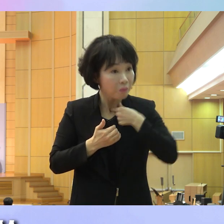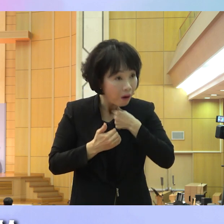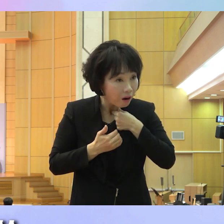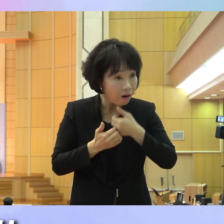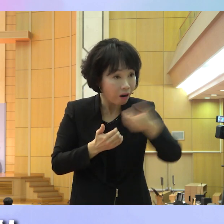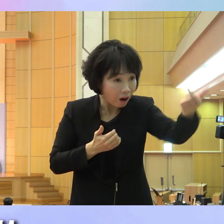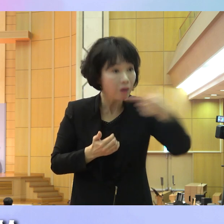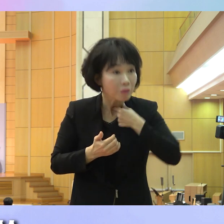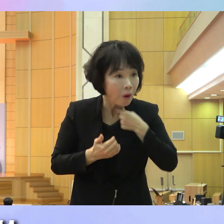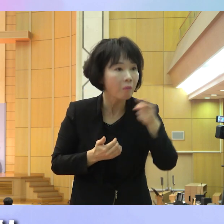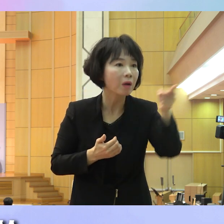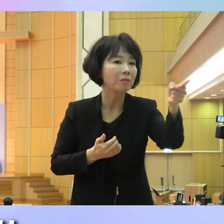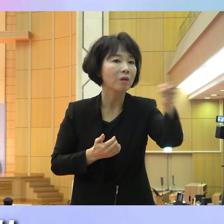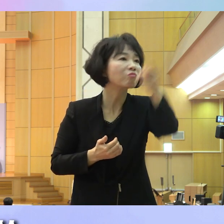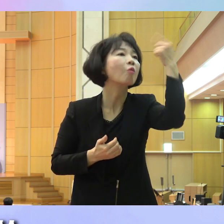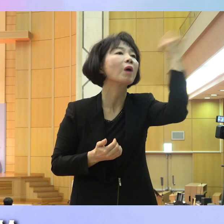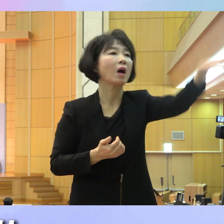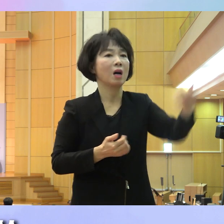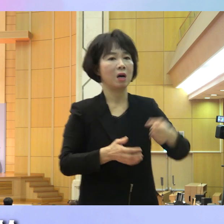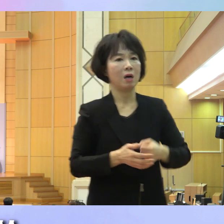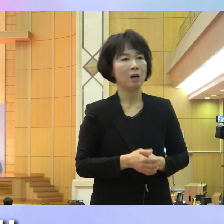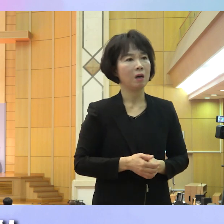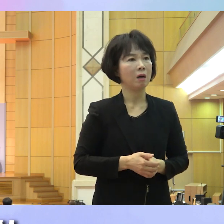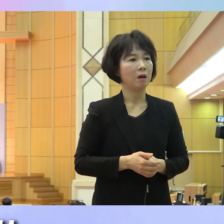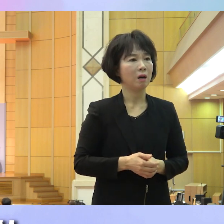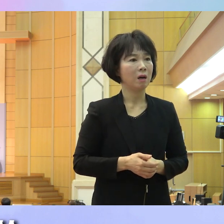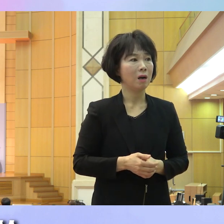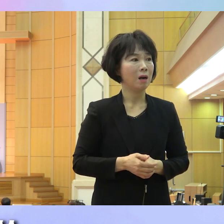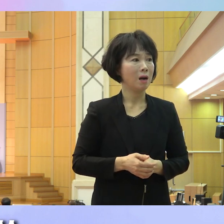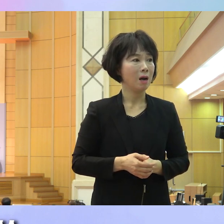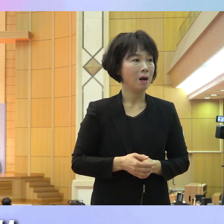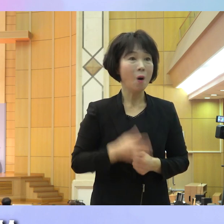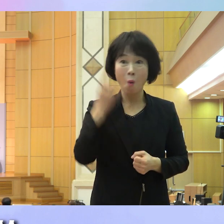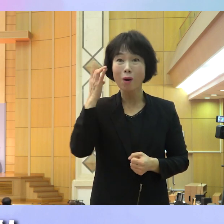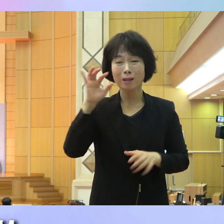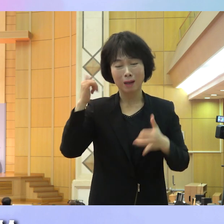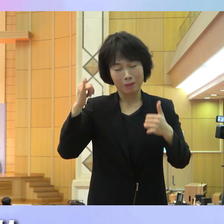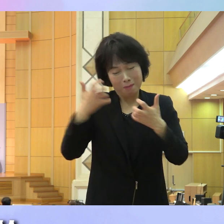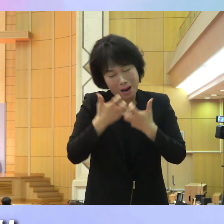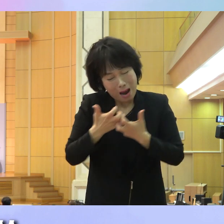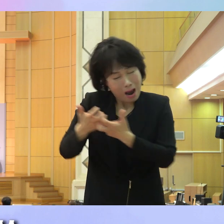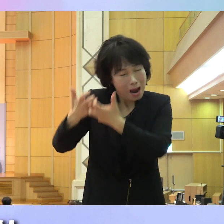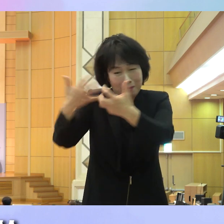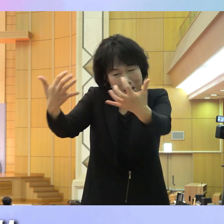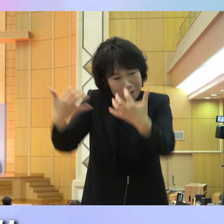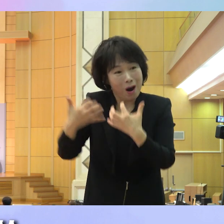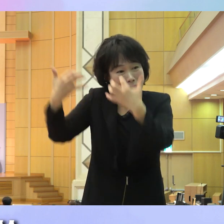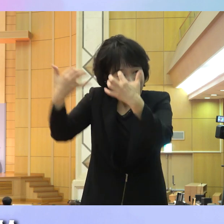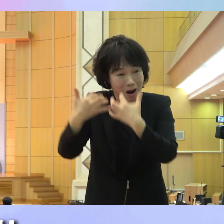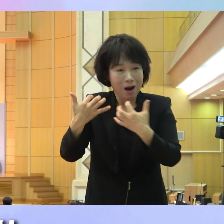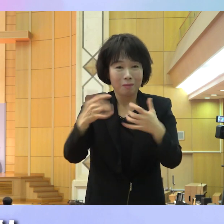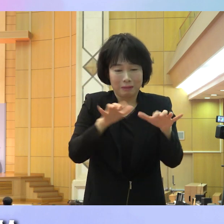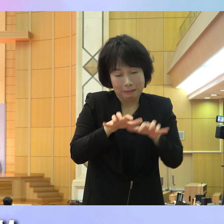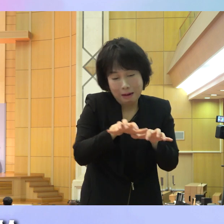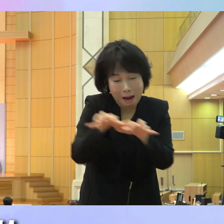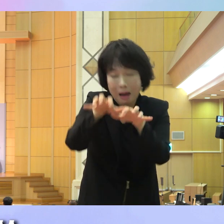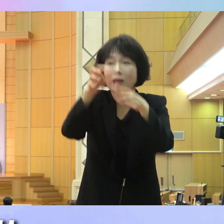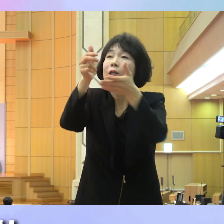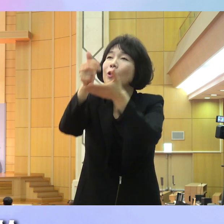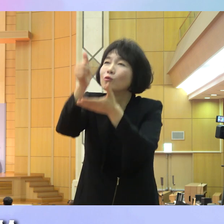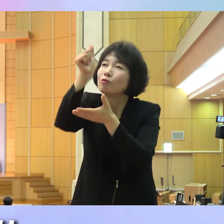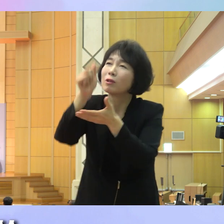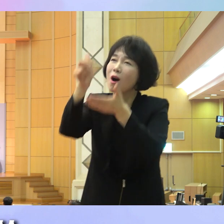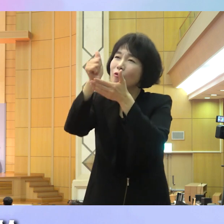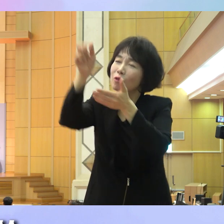이른 아침부터 헤아릴 수 없을 만큼 그렇게 벌떼같이 몰려드는 사람들이, 그리고 주여 주여 다윗의